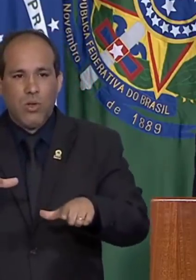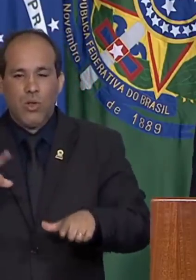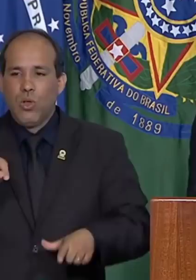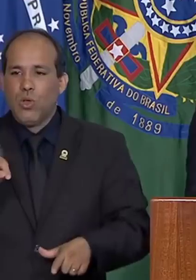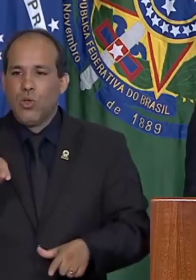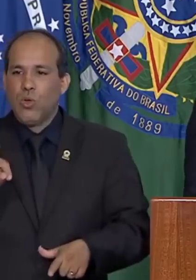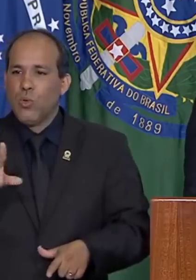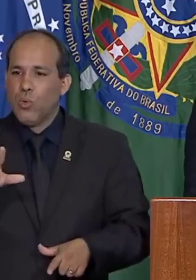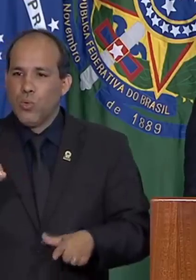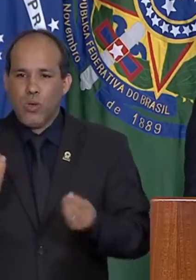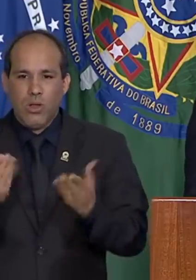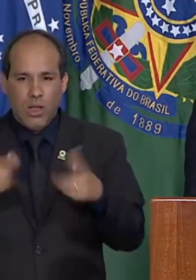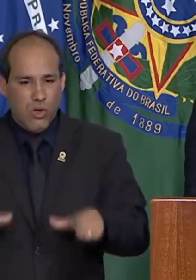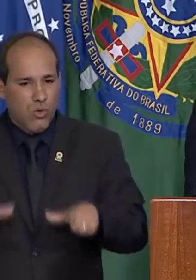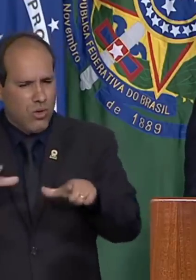titular,